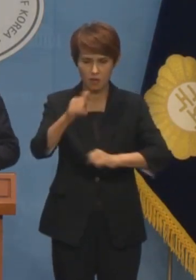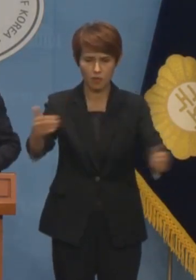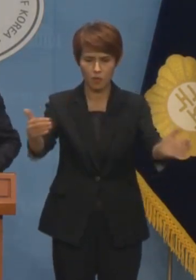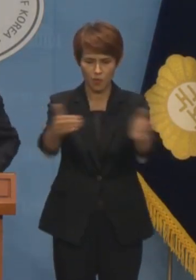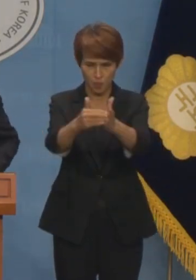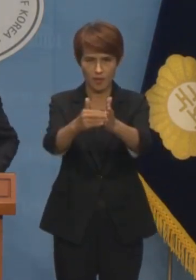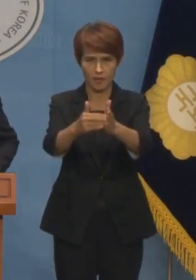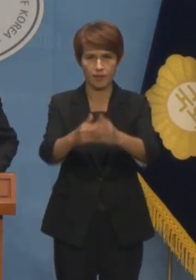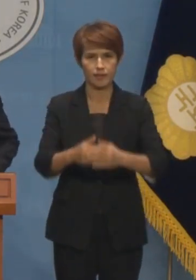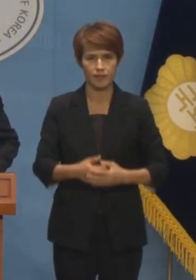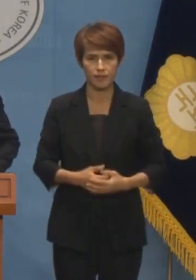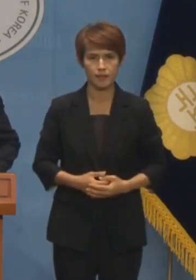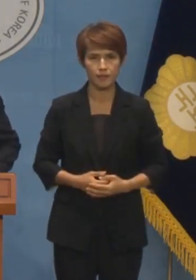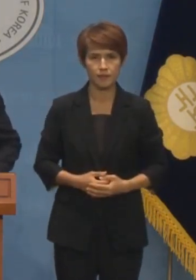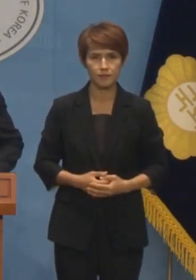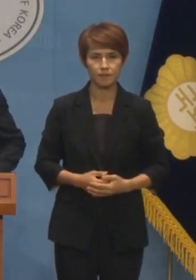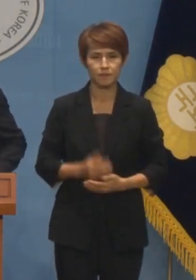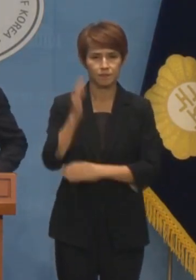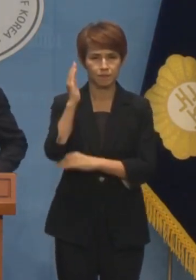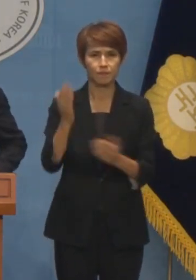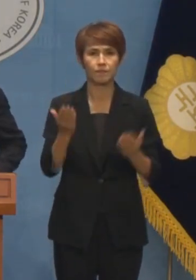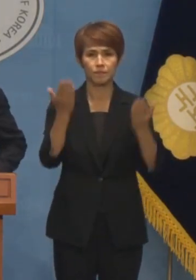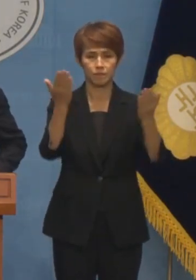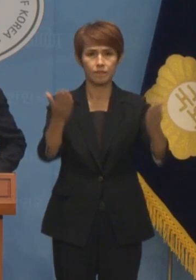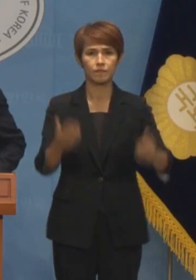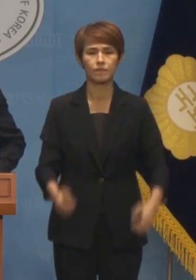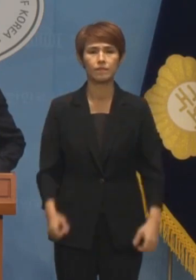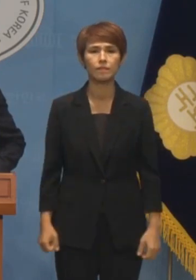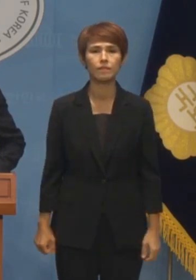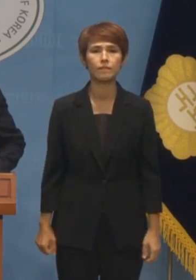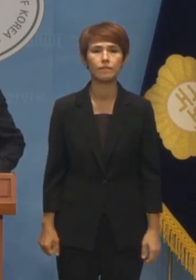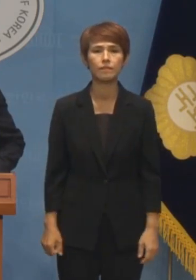식으로 기자회견을 하러 나왔습니다.